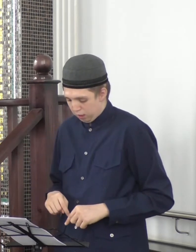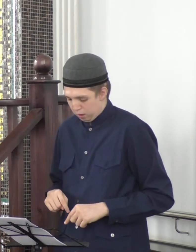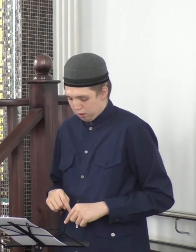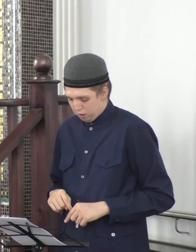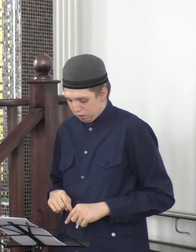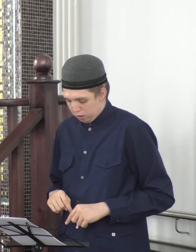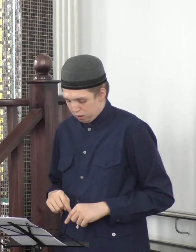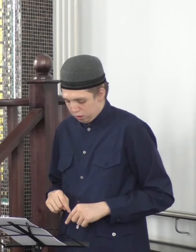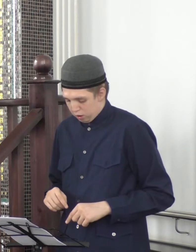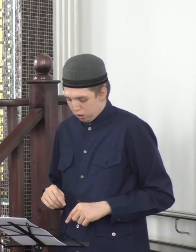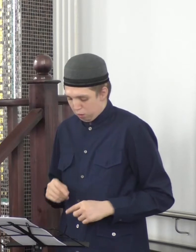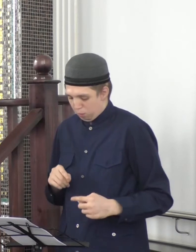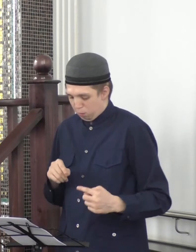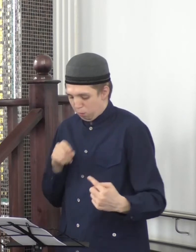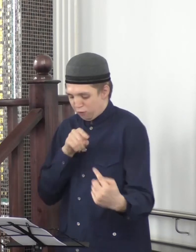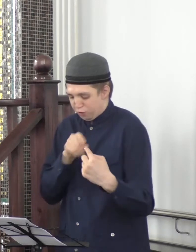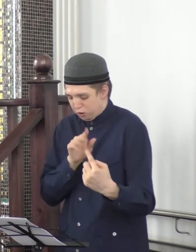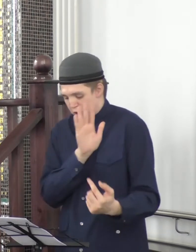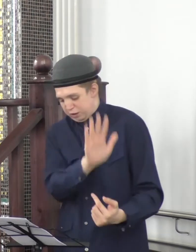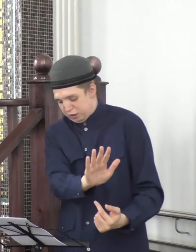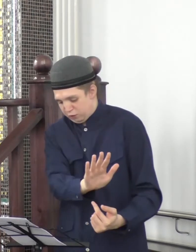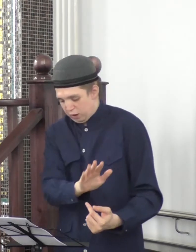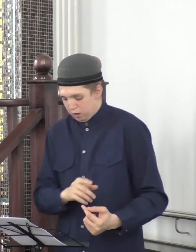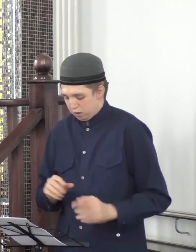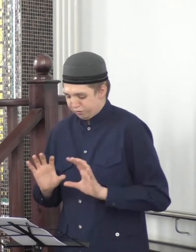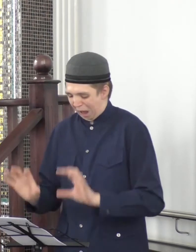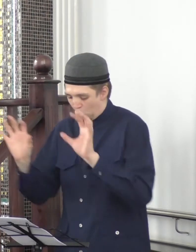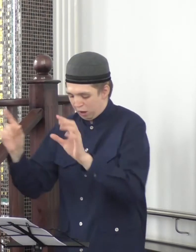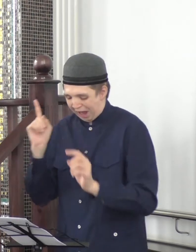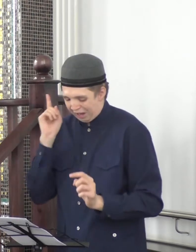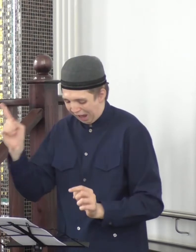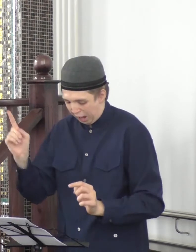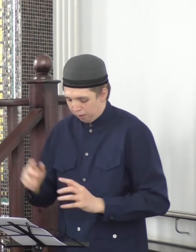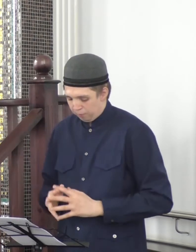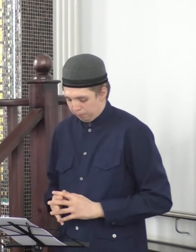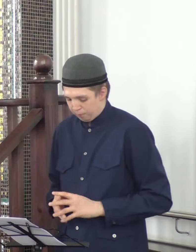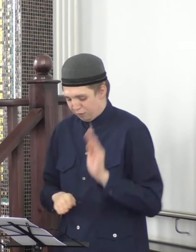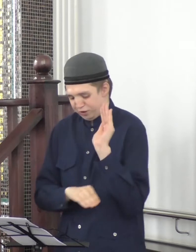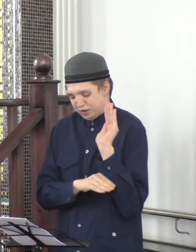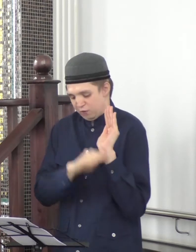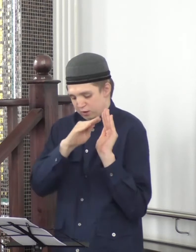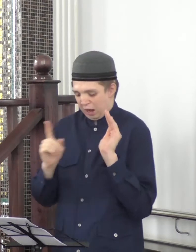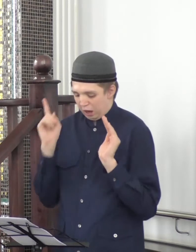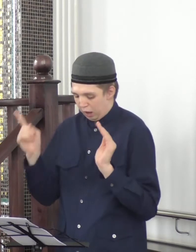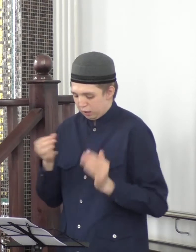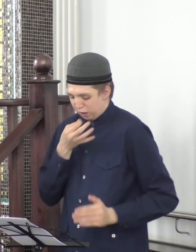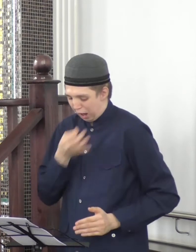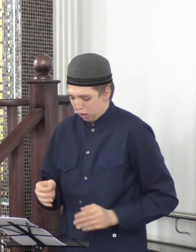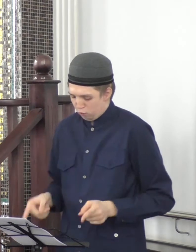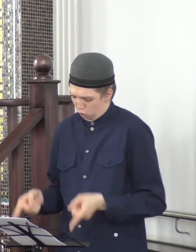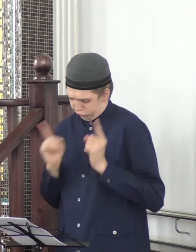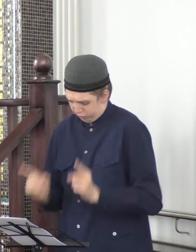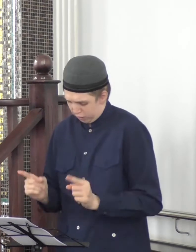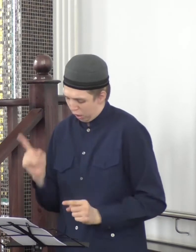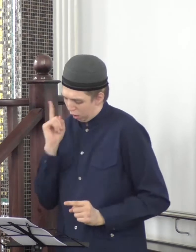де тұрышлық көрсәтірге тиеш біз. Башқа аятта Аллах Субханаһу ва Тағала Хиджр деген сүреде Аллах Тағала былай